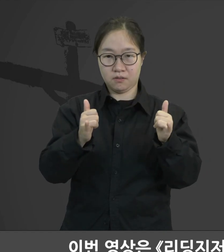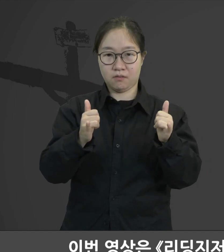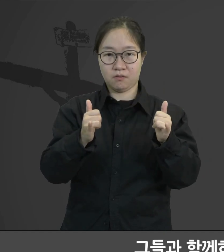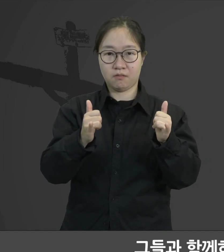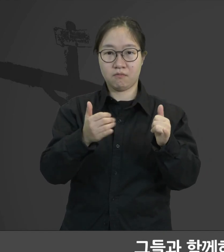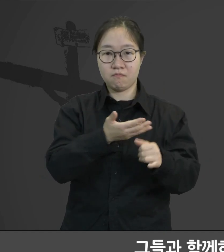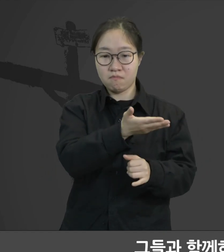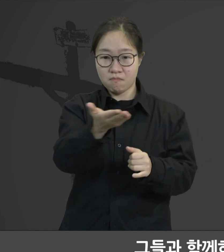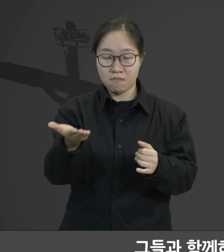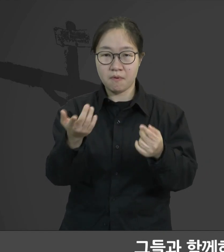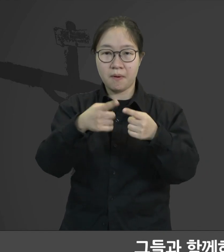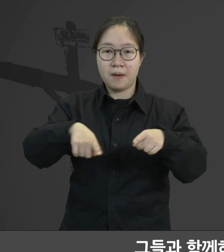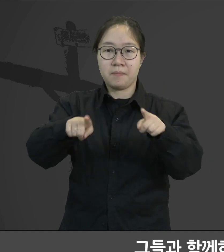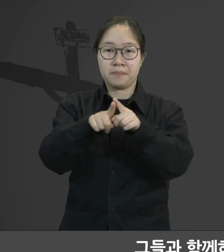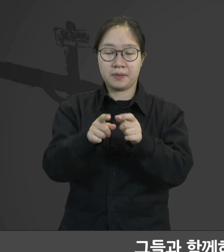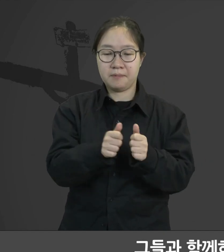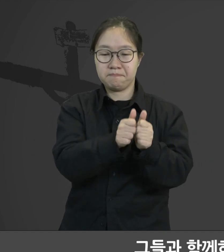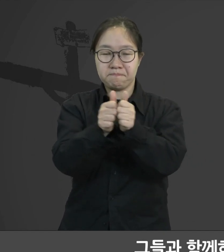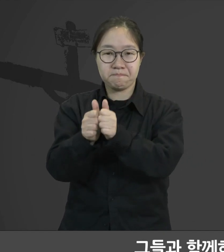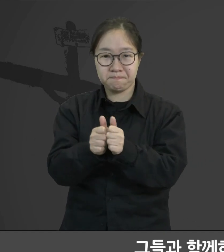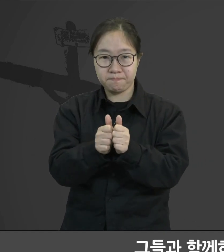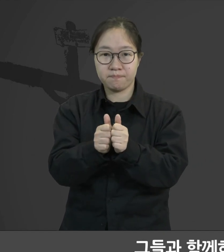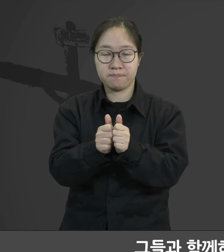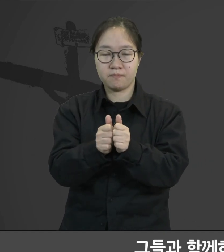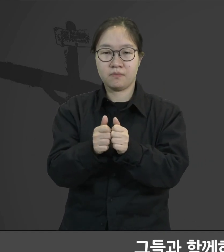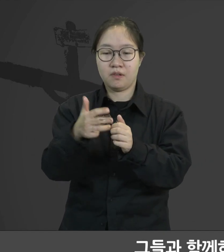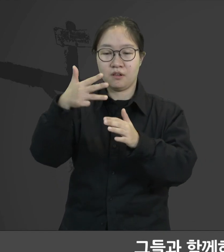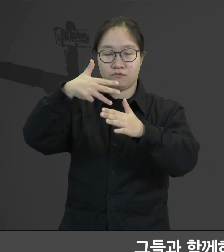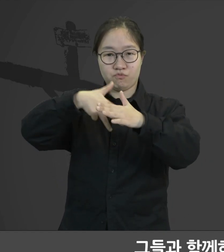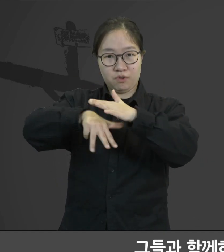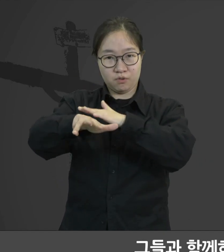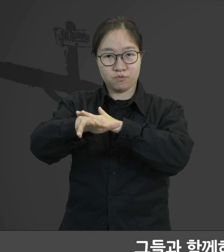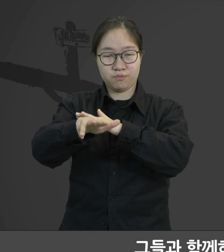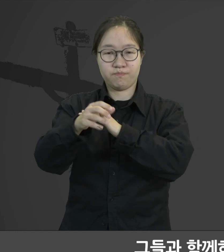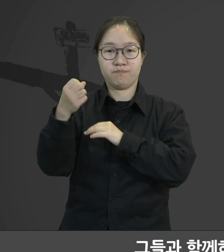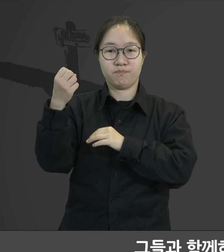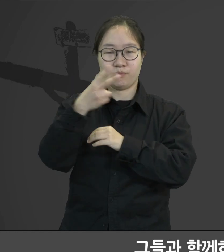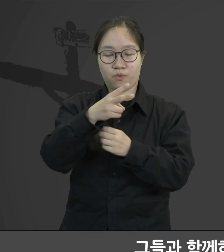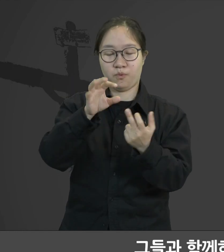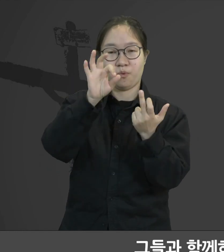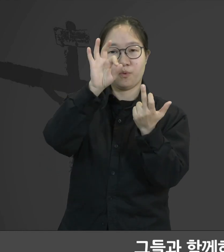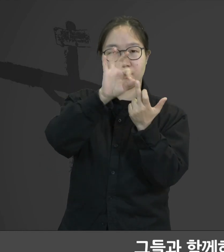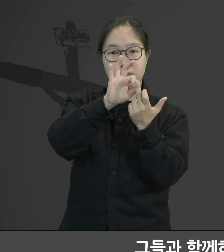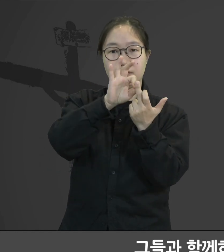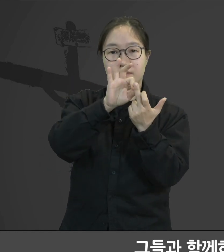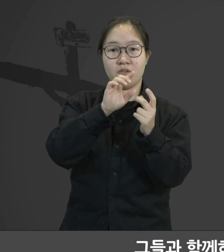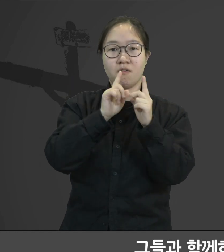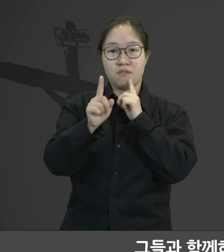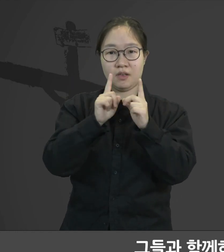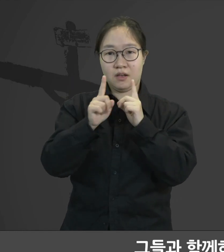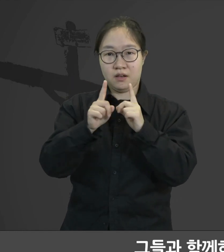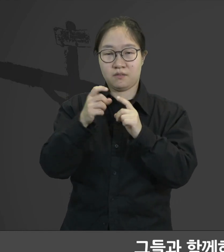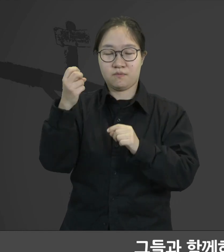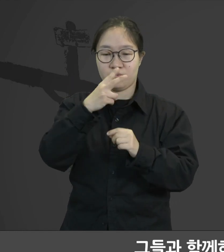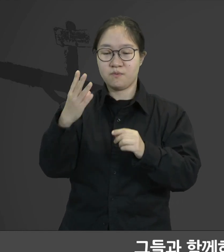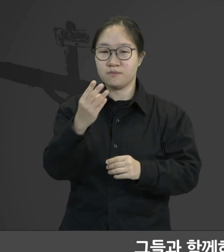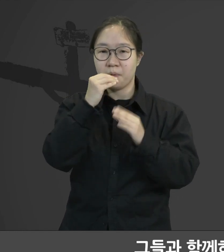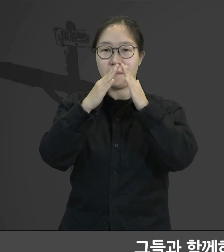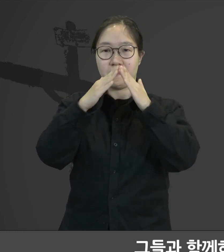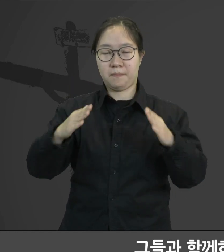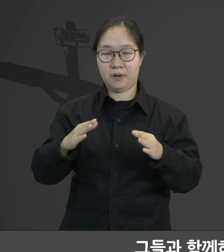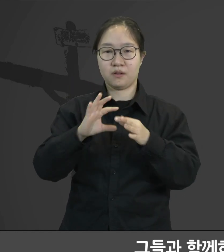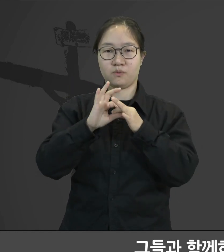삼고 그들과 함께하는 분이라는 것을 출애굽, 시내산 언약, 그리고 성막을 중심으로 살펴보겠습니다.